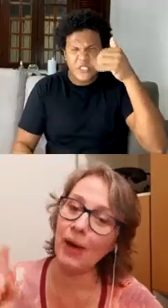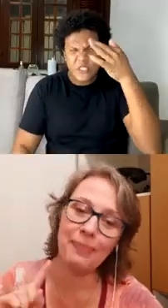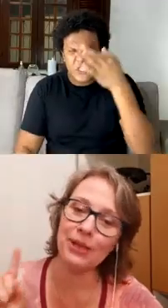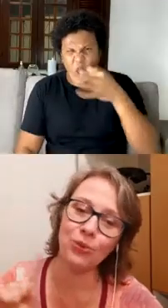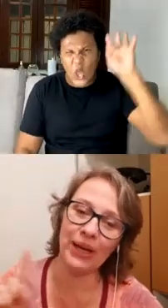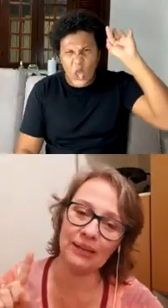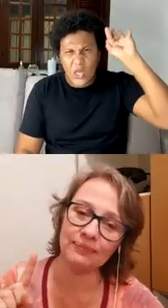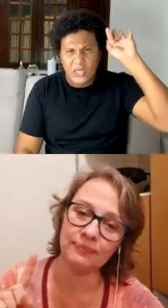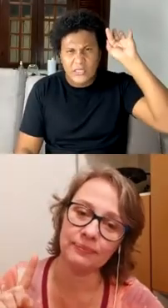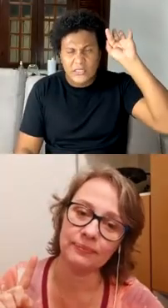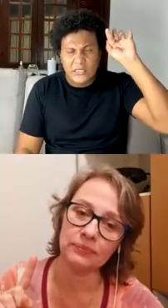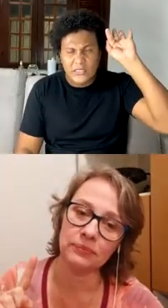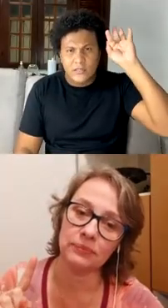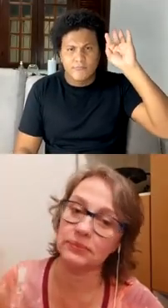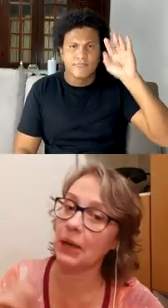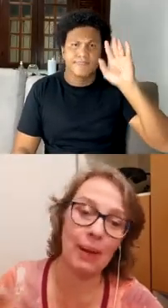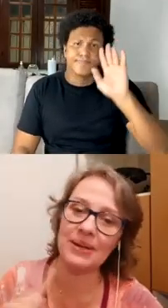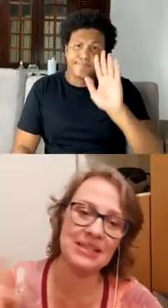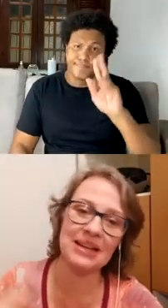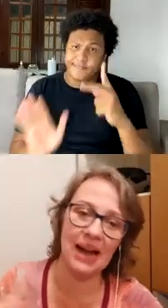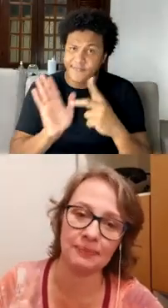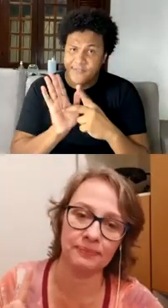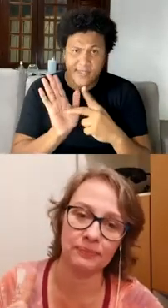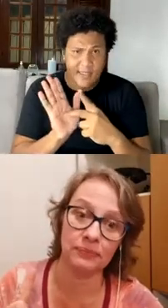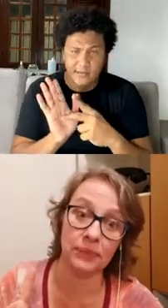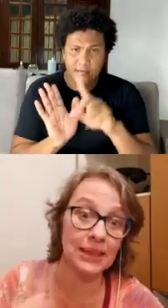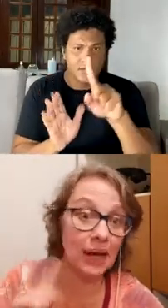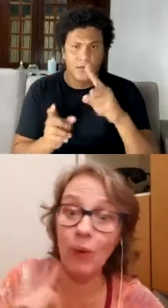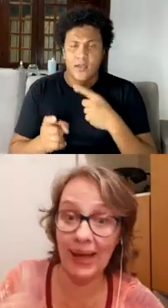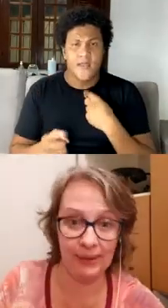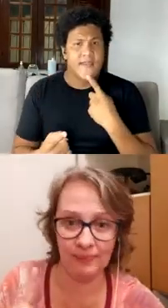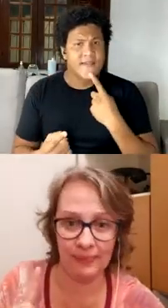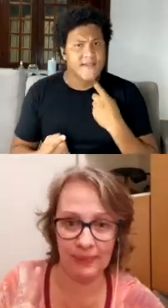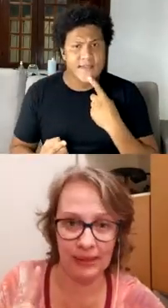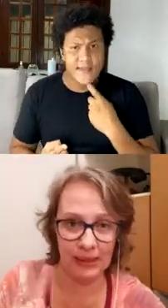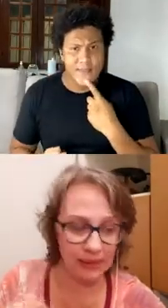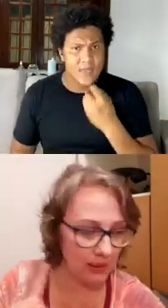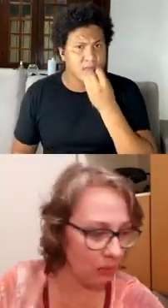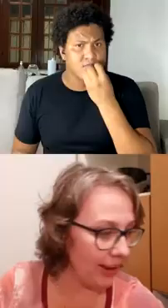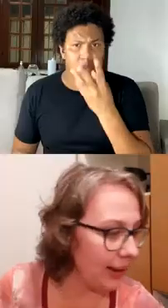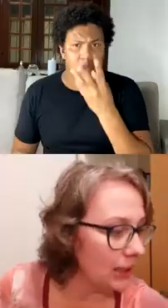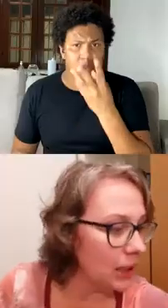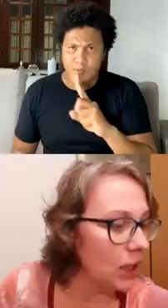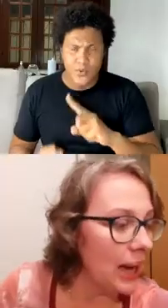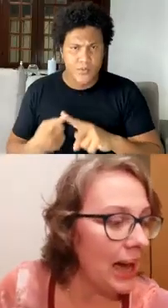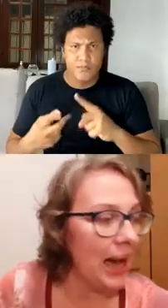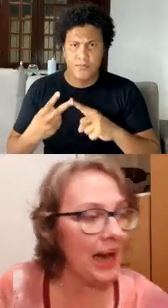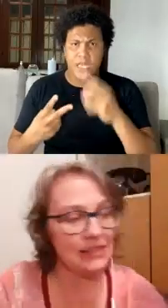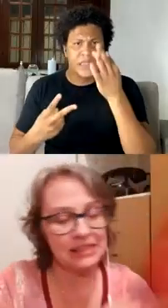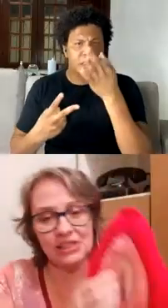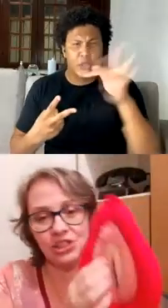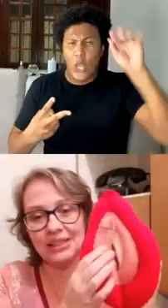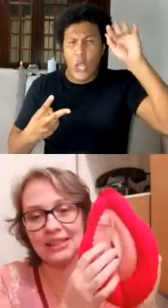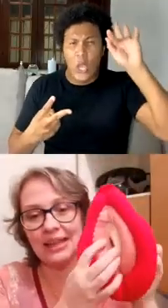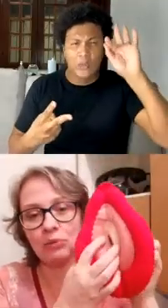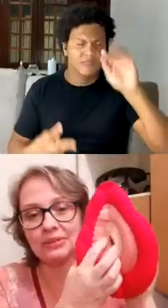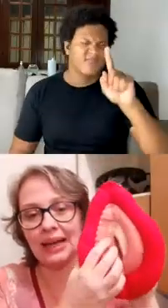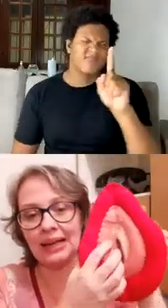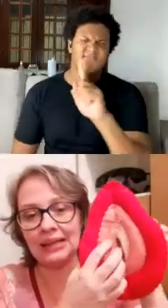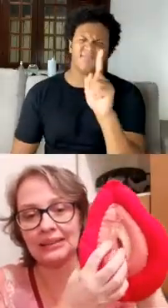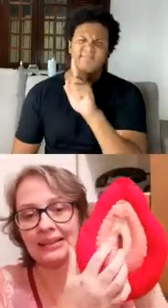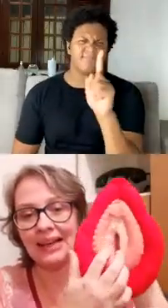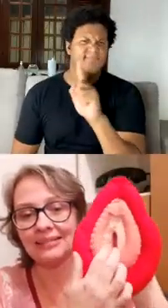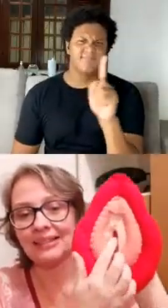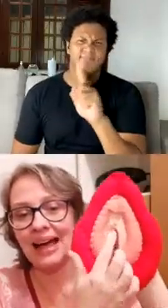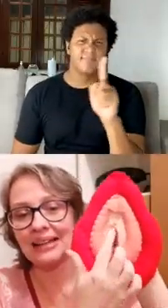Não é para doer. Não é para sangrar. Não é. Não é. A gente não